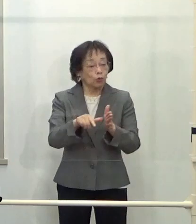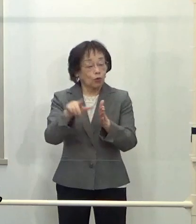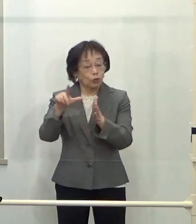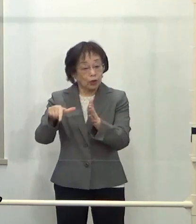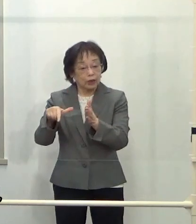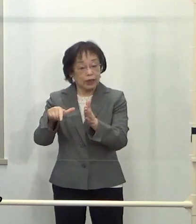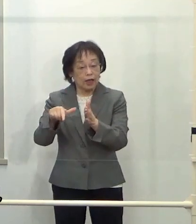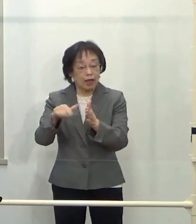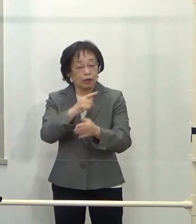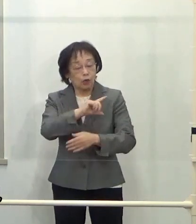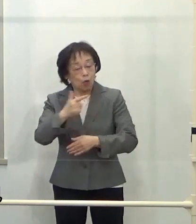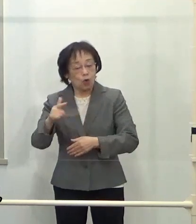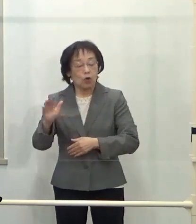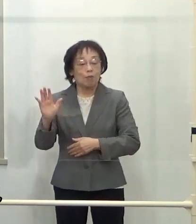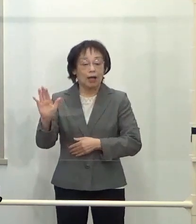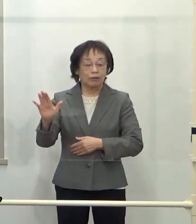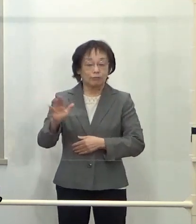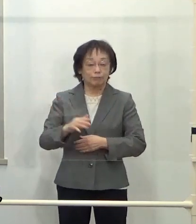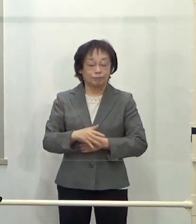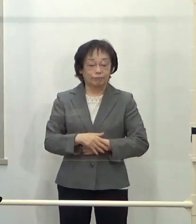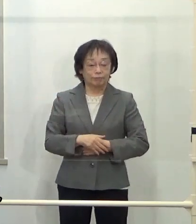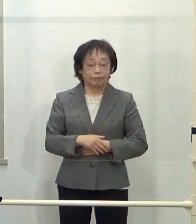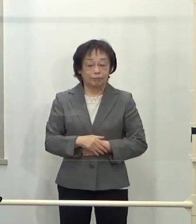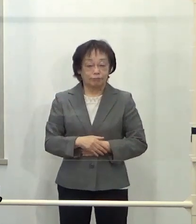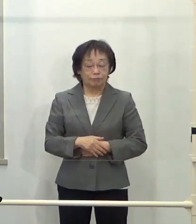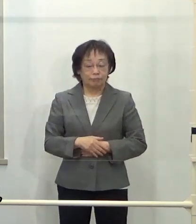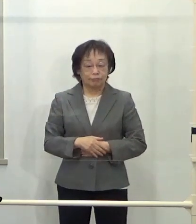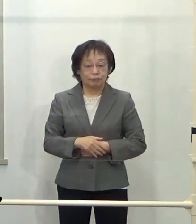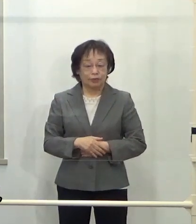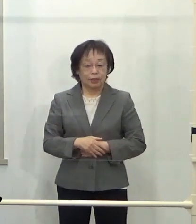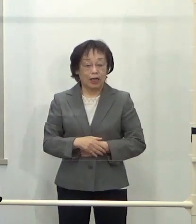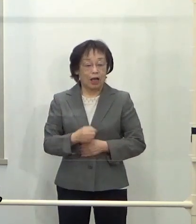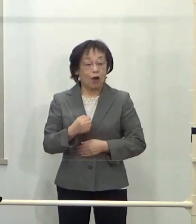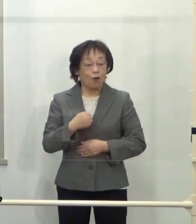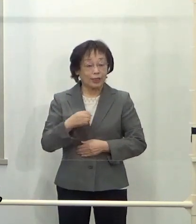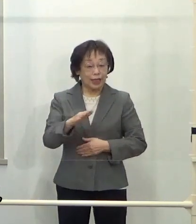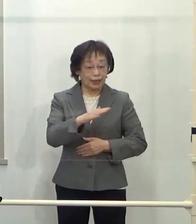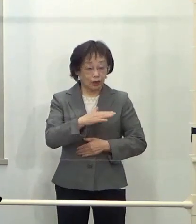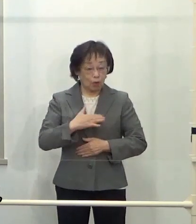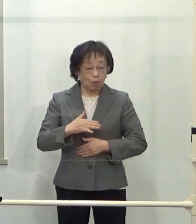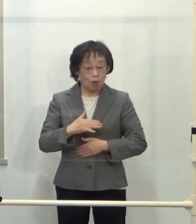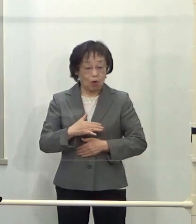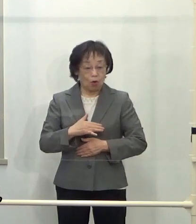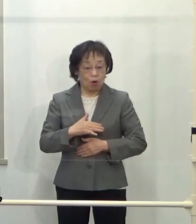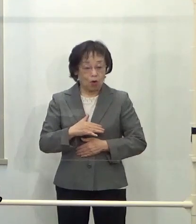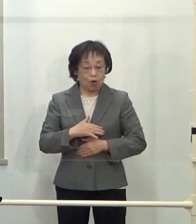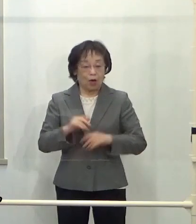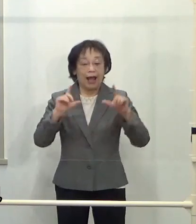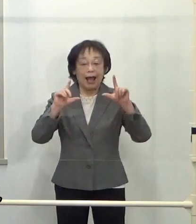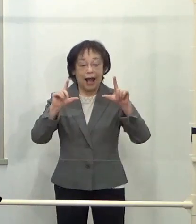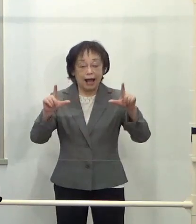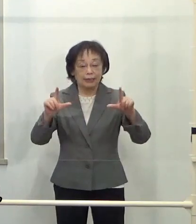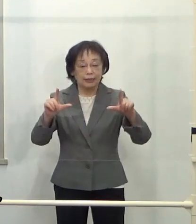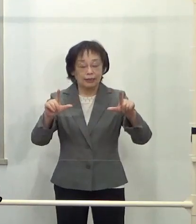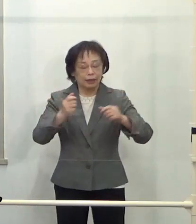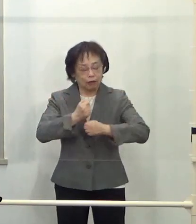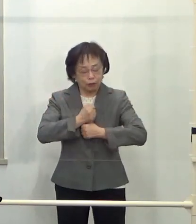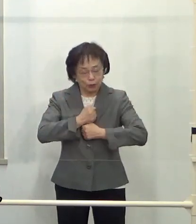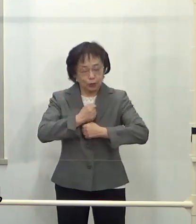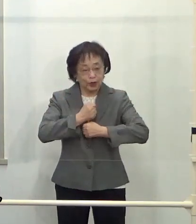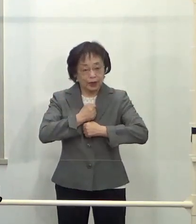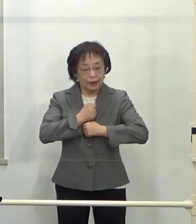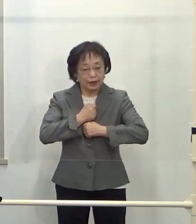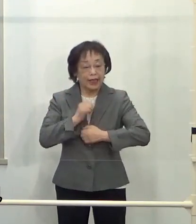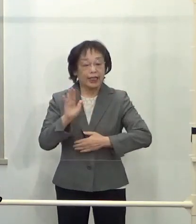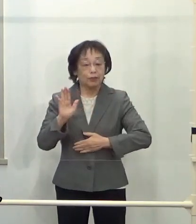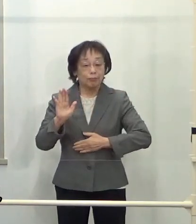があります。したがいまして、私ども発信には非常に気を使っているところでありますが、重要な